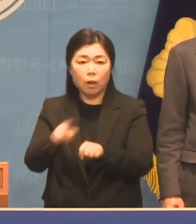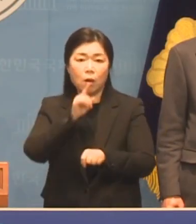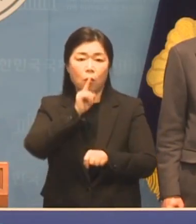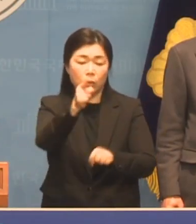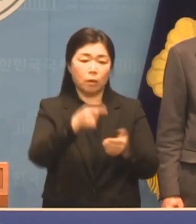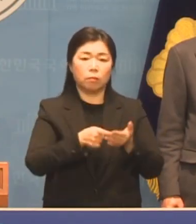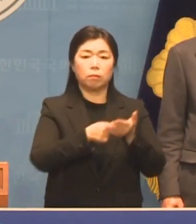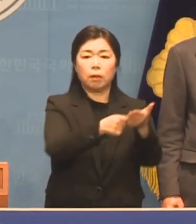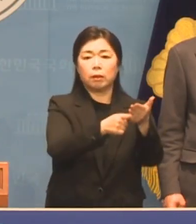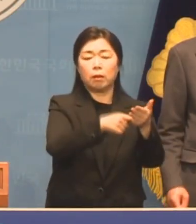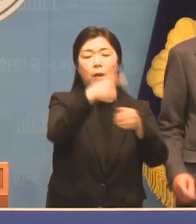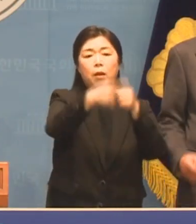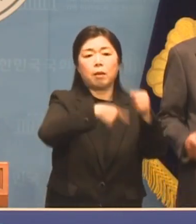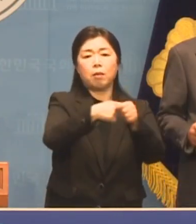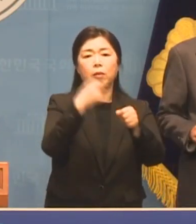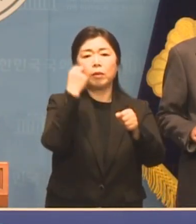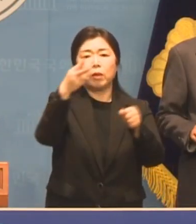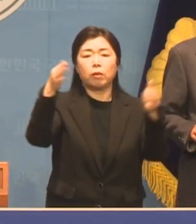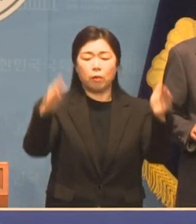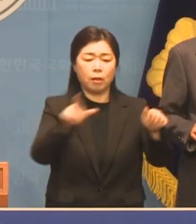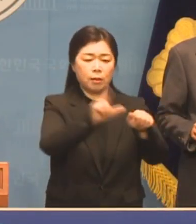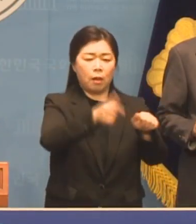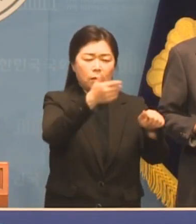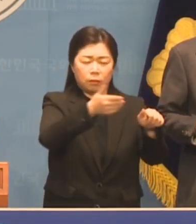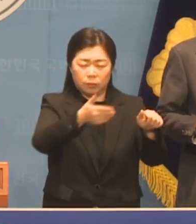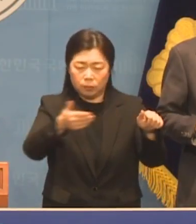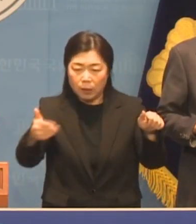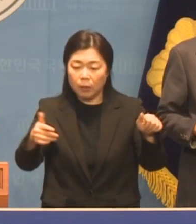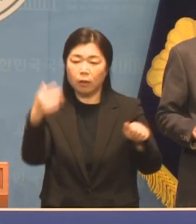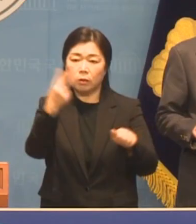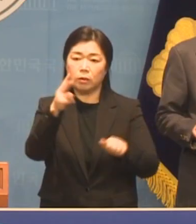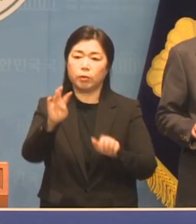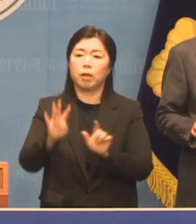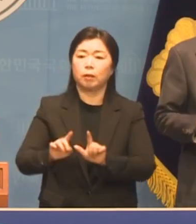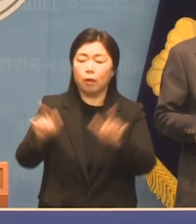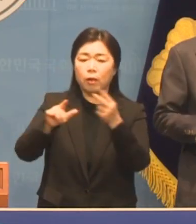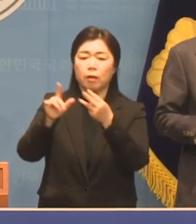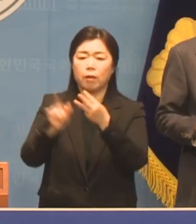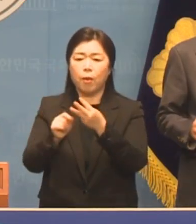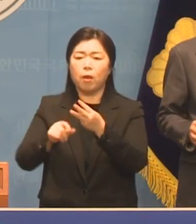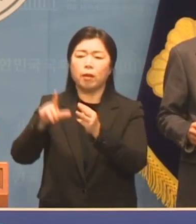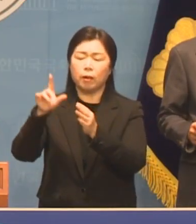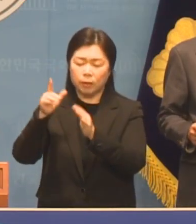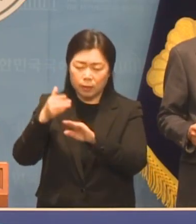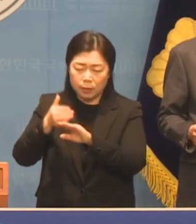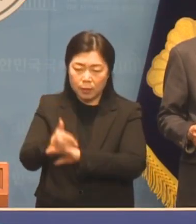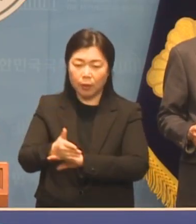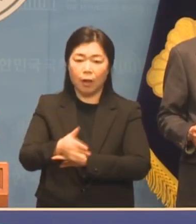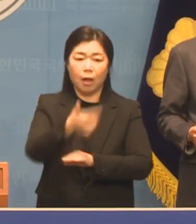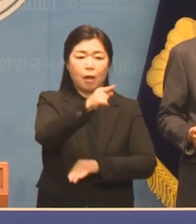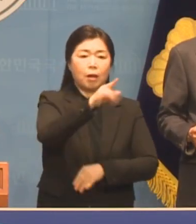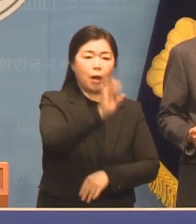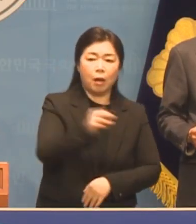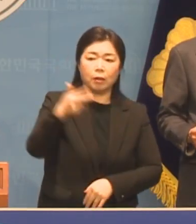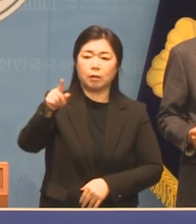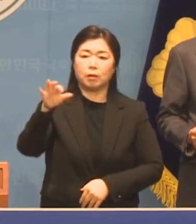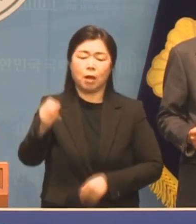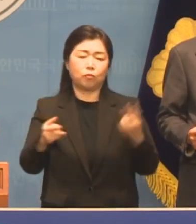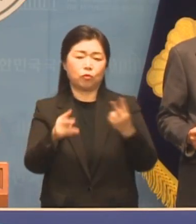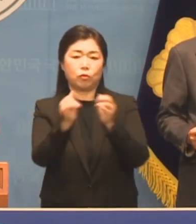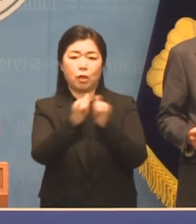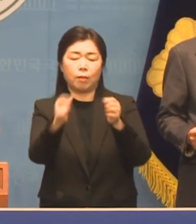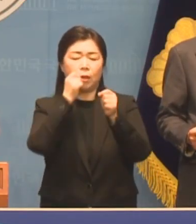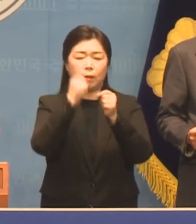약 1년 2개월여가 지난 2024년 3월이 되어서야 강창구와 장수진의 사기